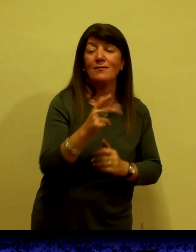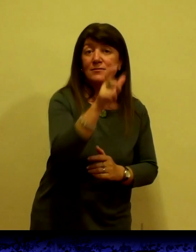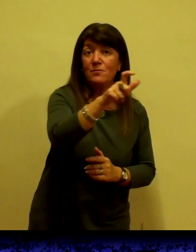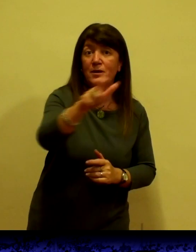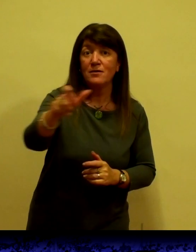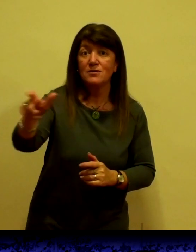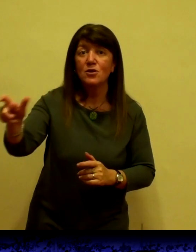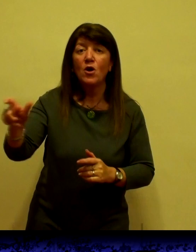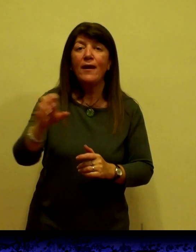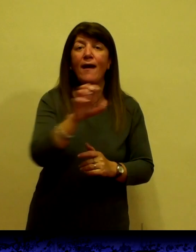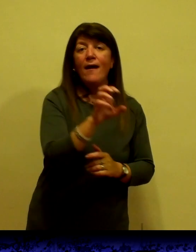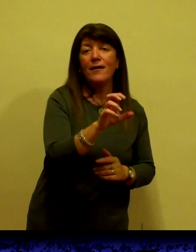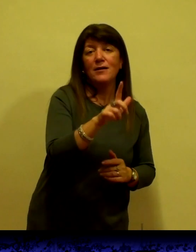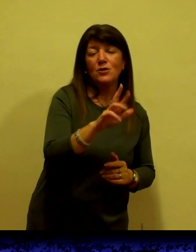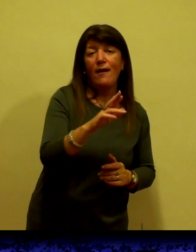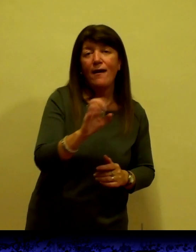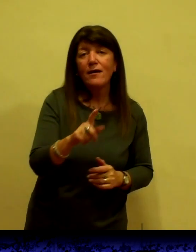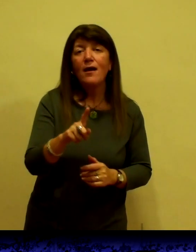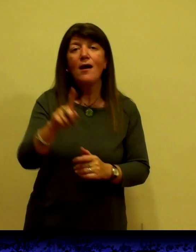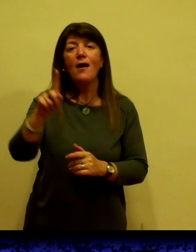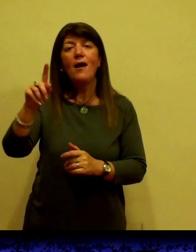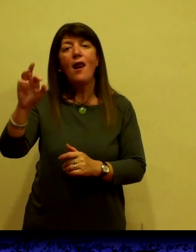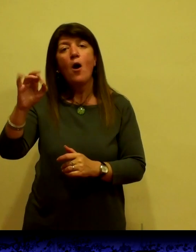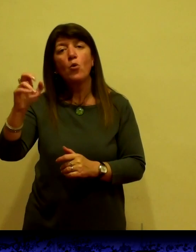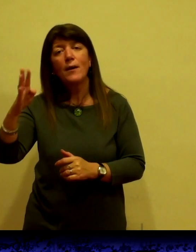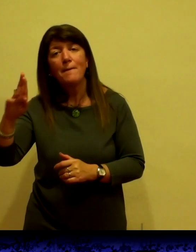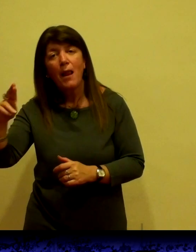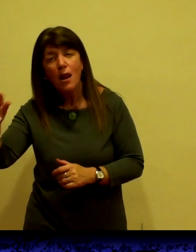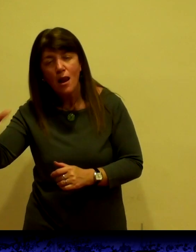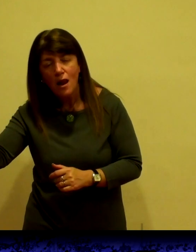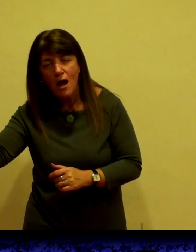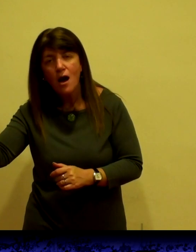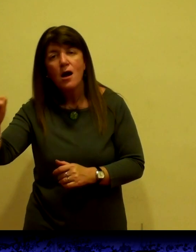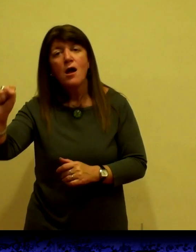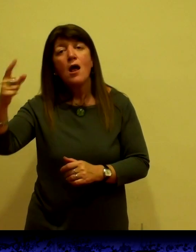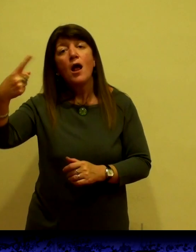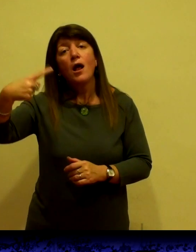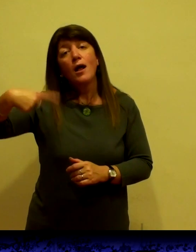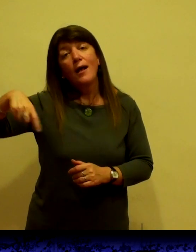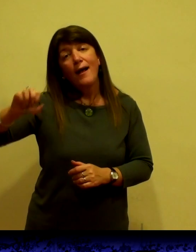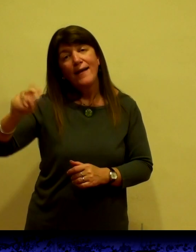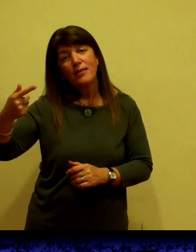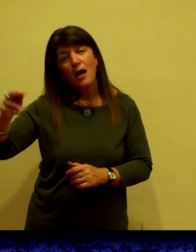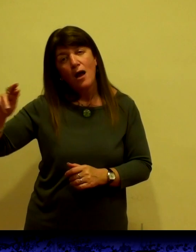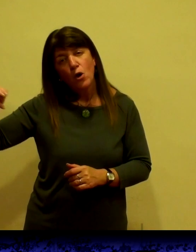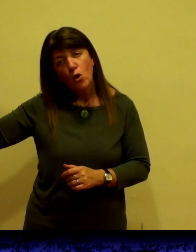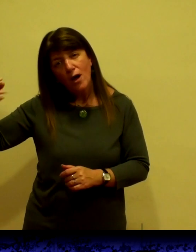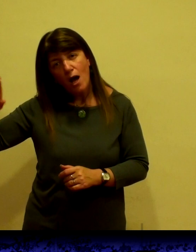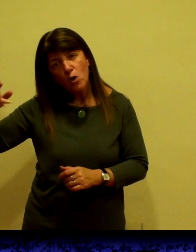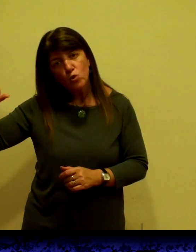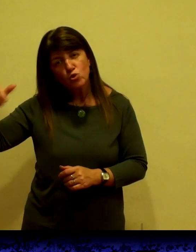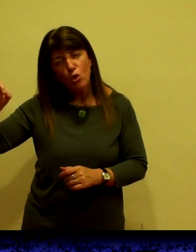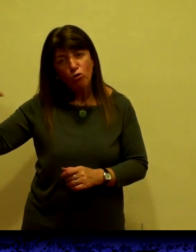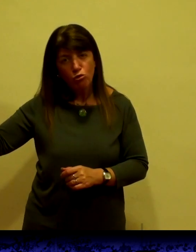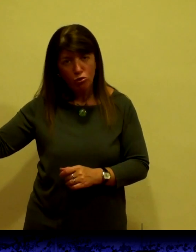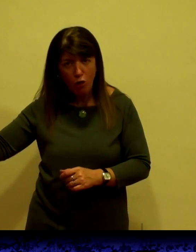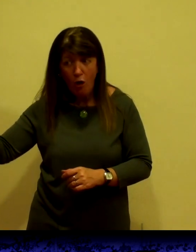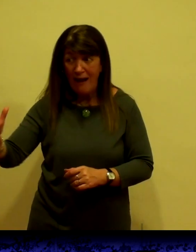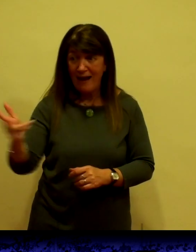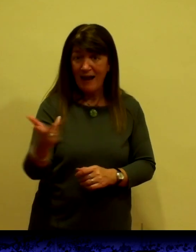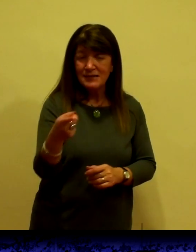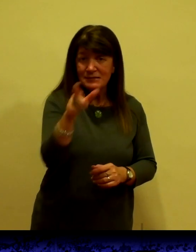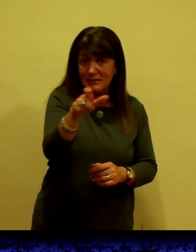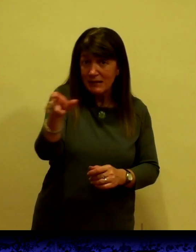no? Ernesto Levecque, Laura Biella, e Gaetano Carusotto, che sono persone che hanno